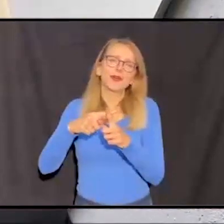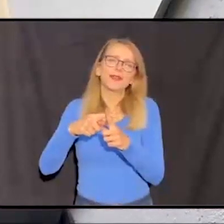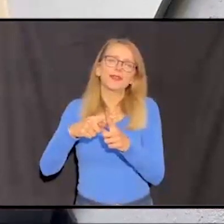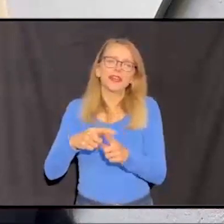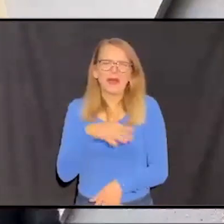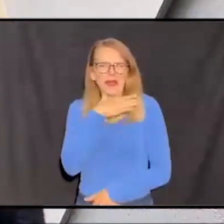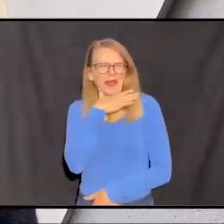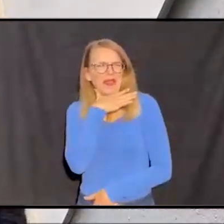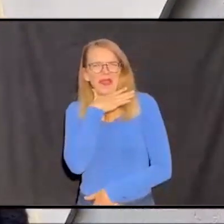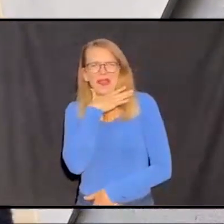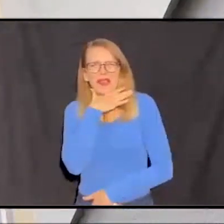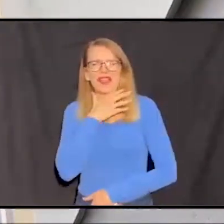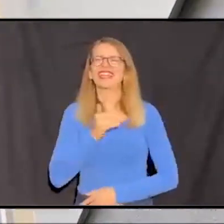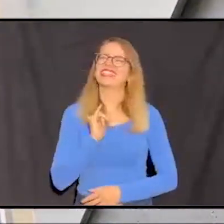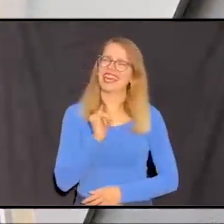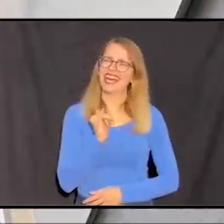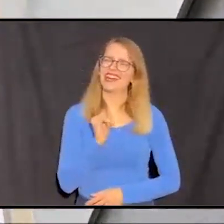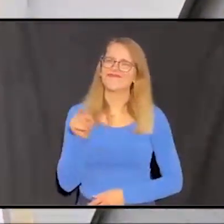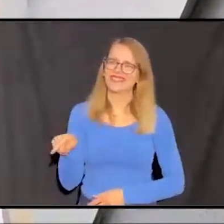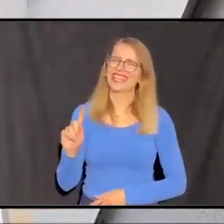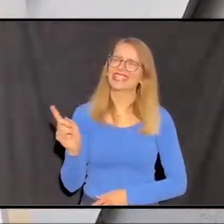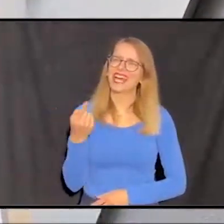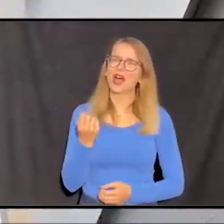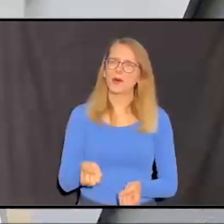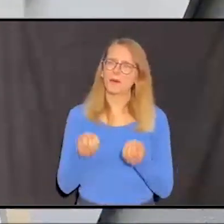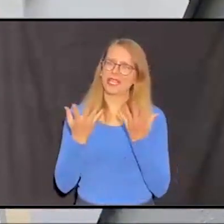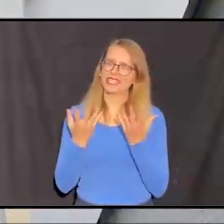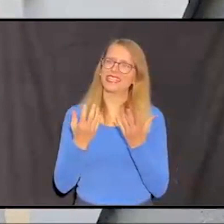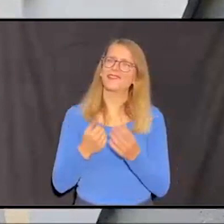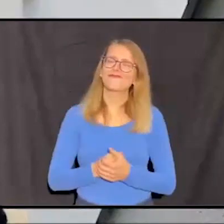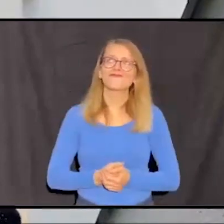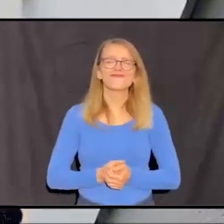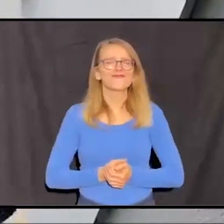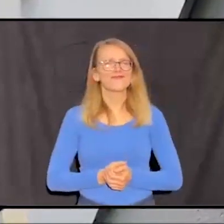und ja auch so was passiert